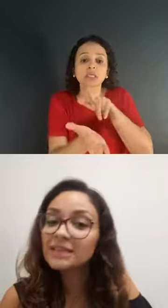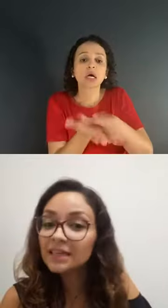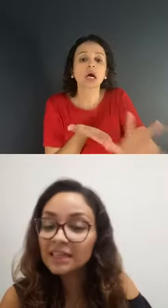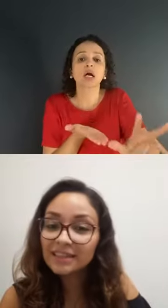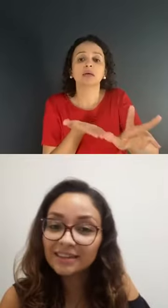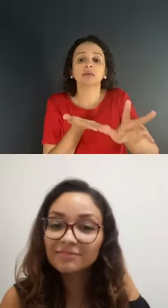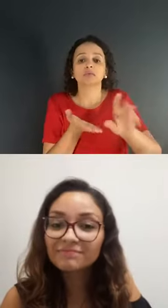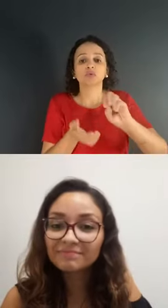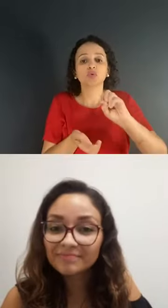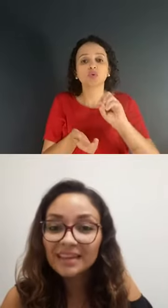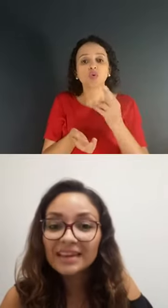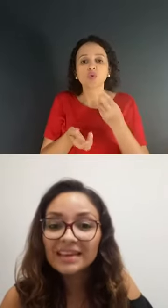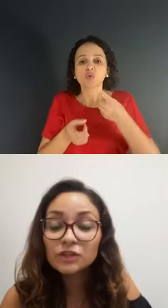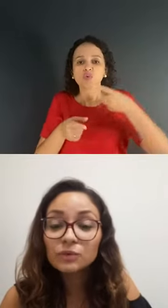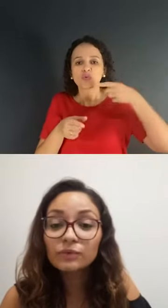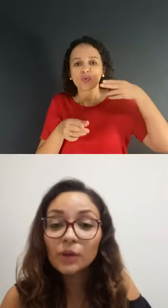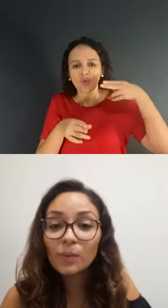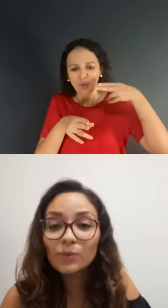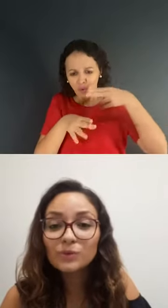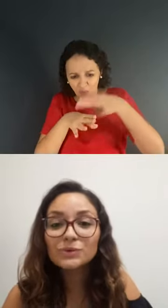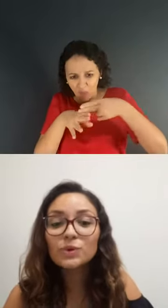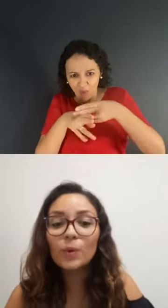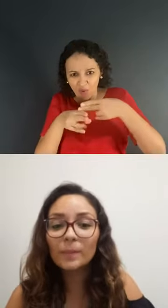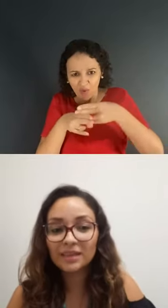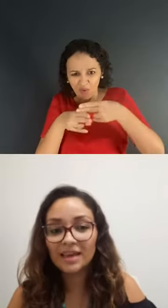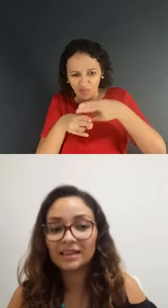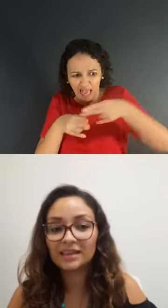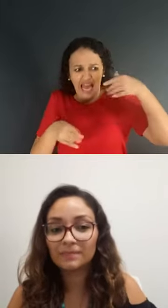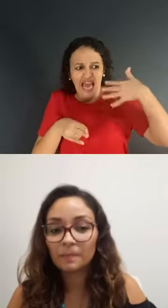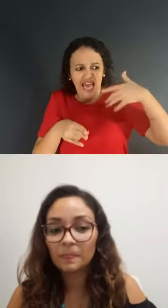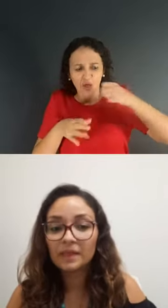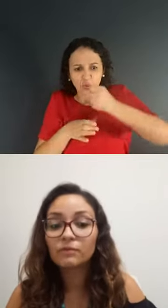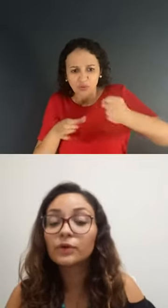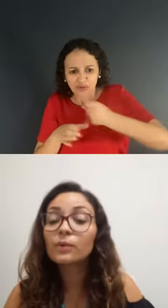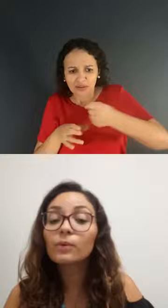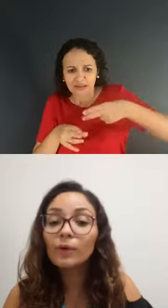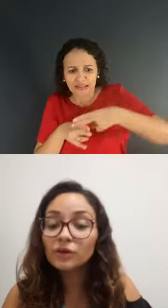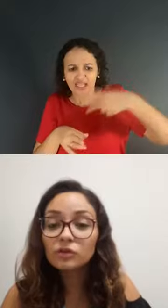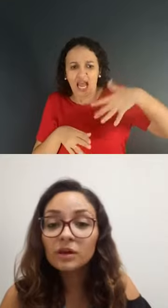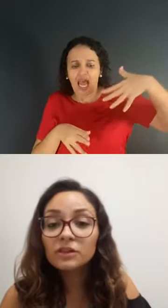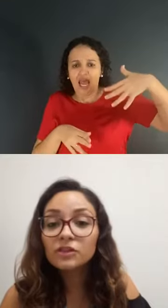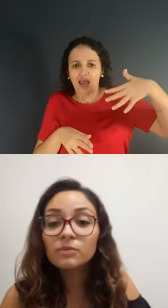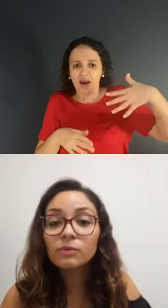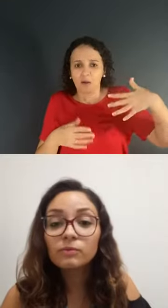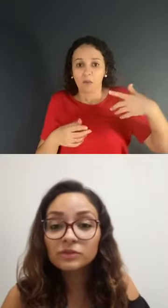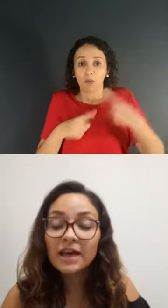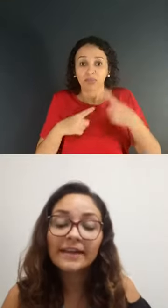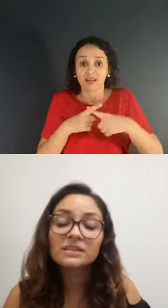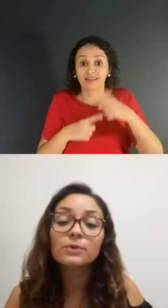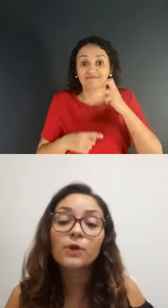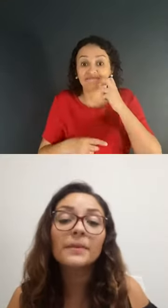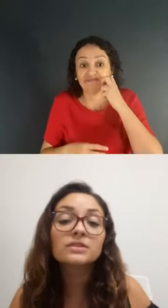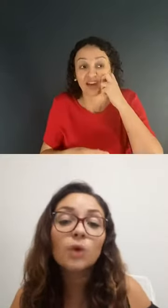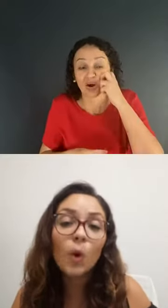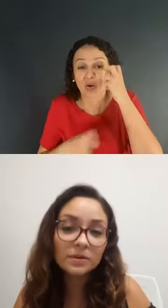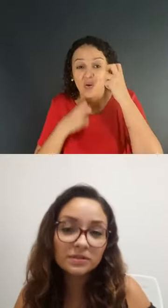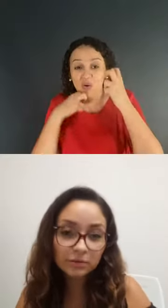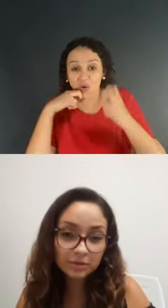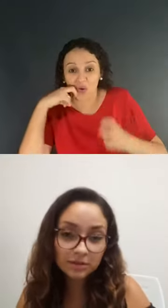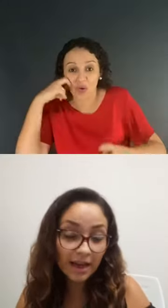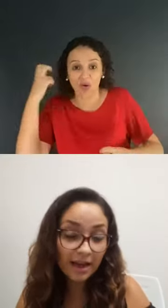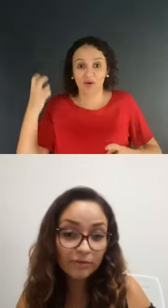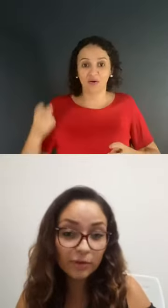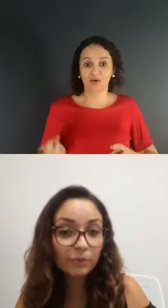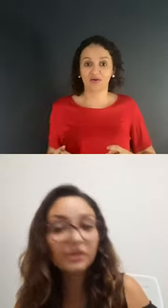na cozinha. Isso vira um costume dela. Vergonha de usar as próprias roupas